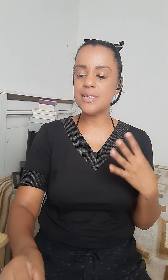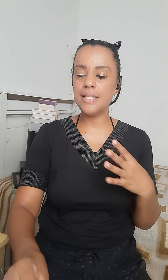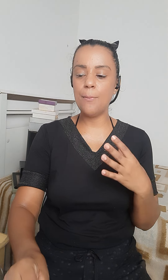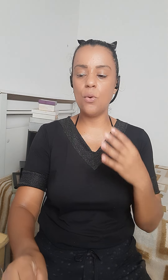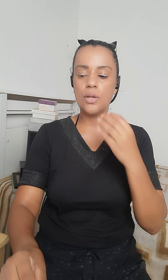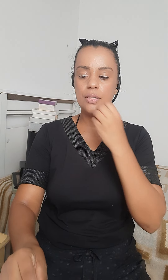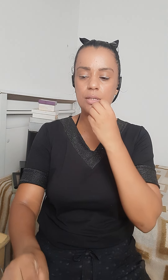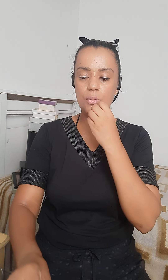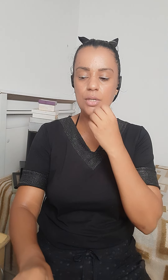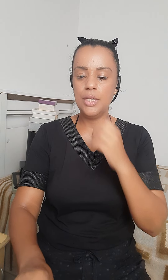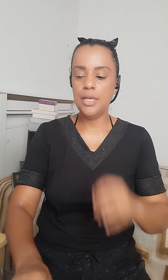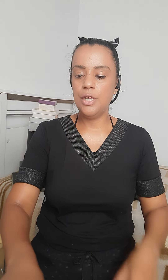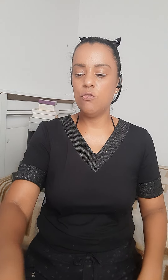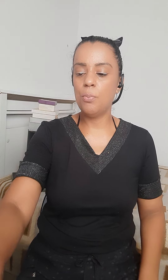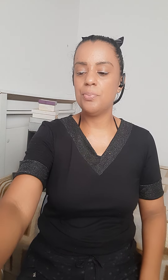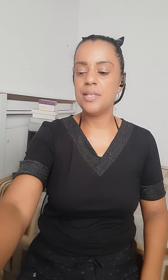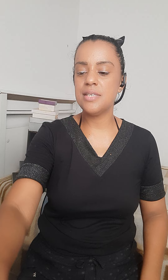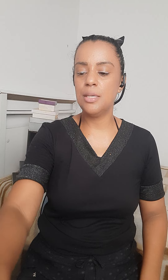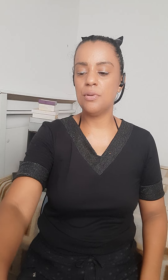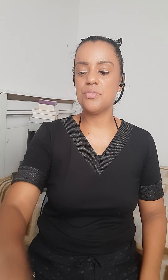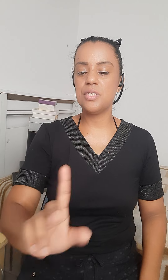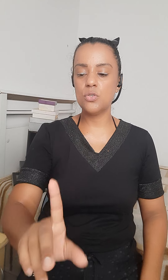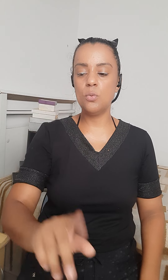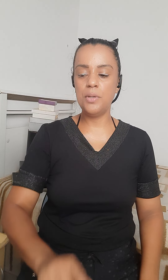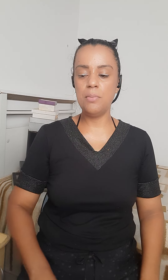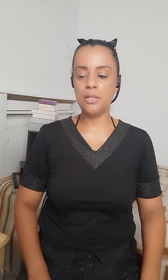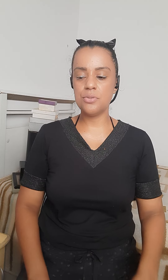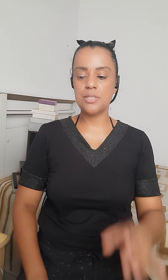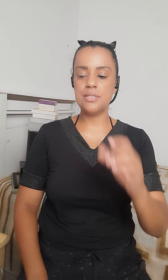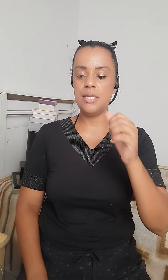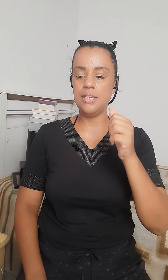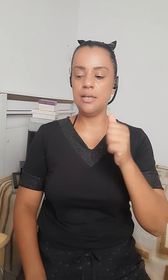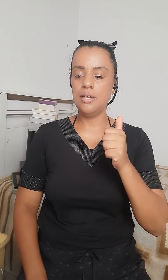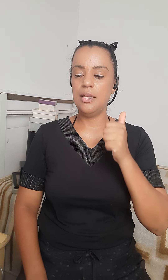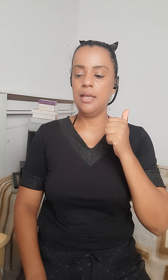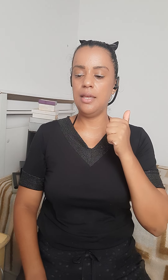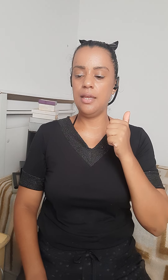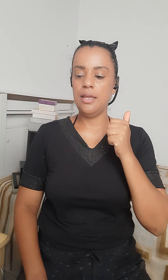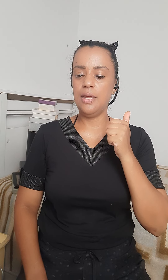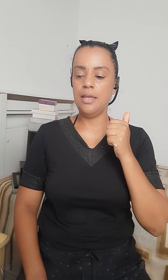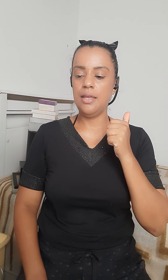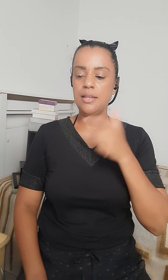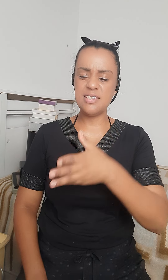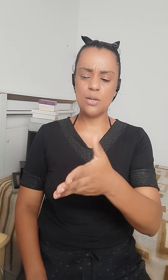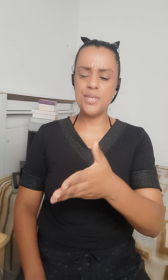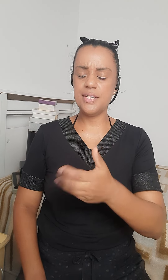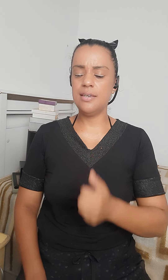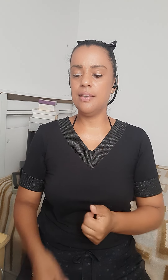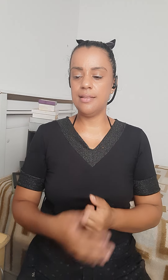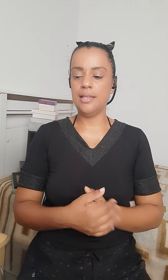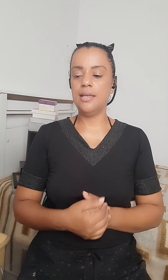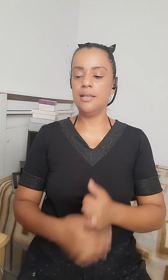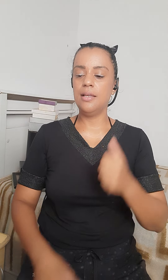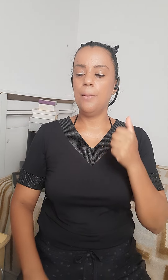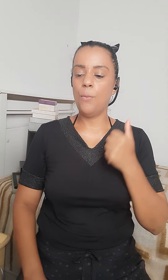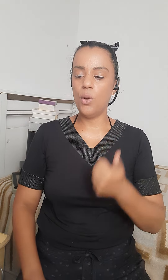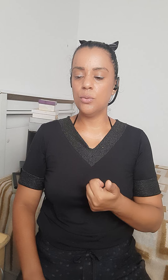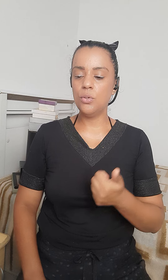da boca. Então, eu vou trazer aqui para vocês cumprimentos, que seria, na sequência aqui que tá, né? Boa